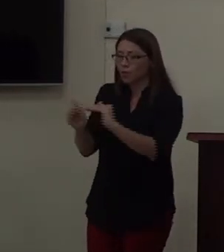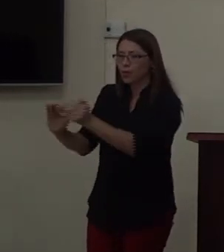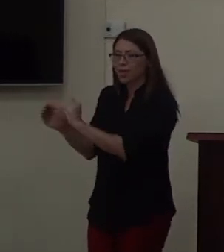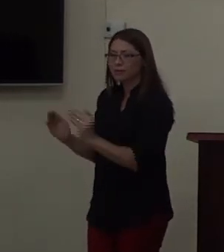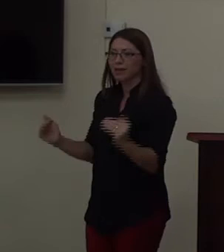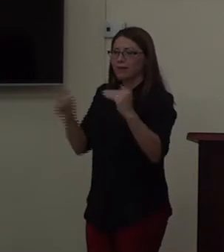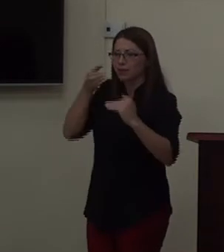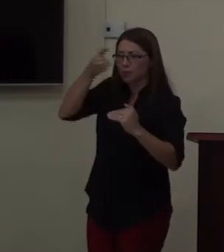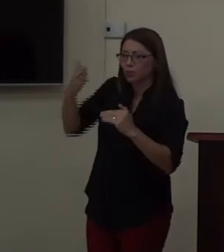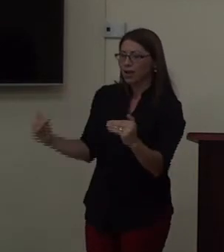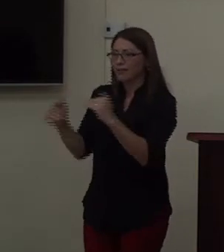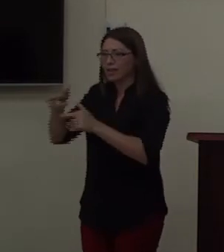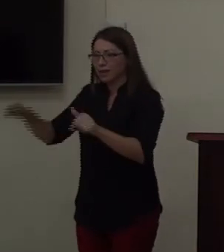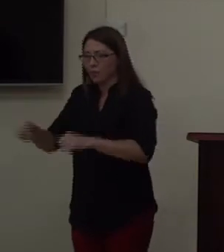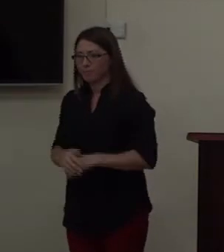a nivel de lengua.